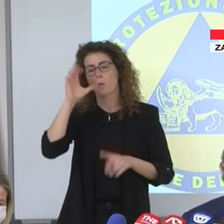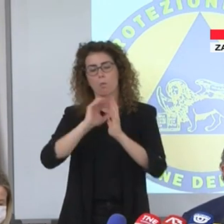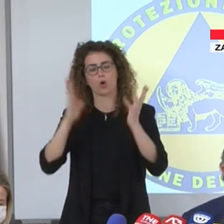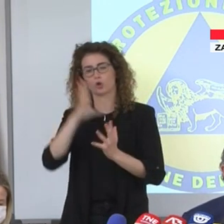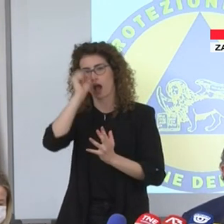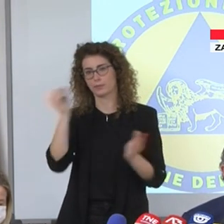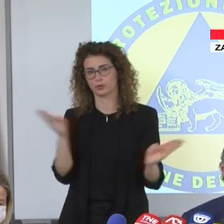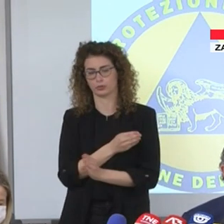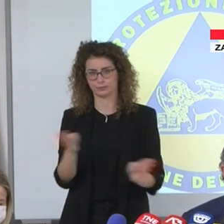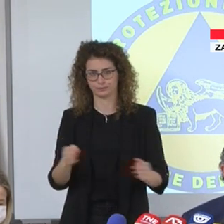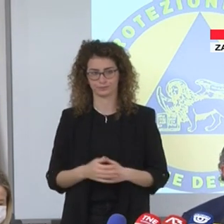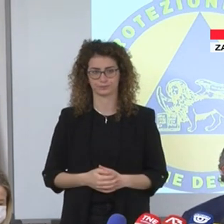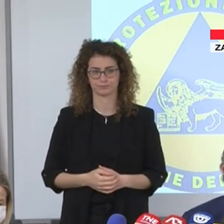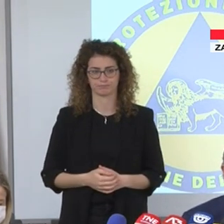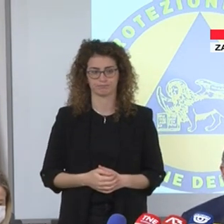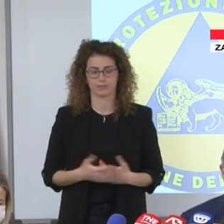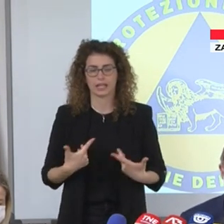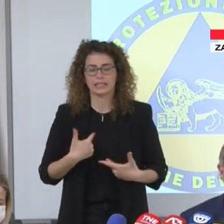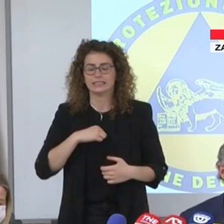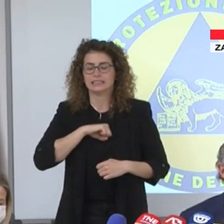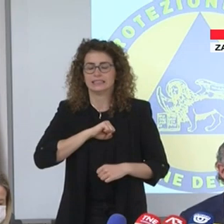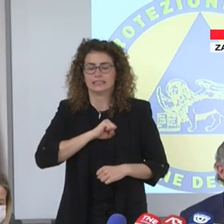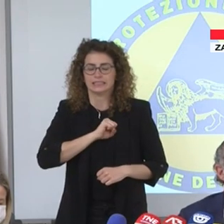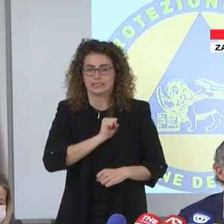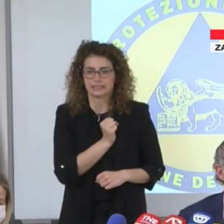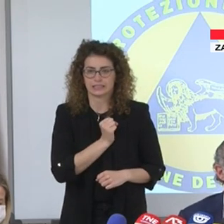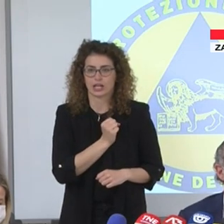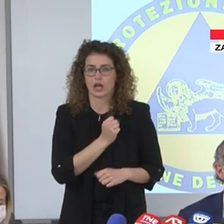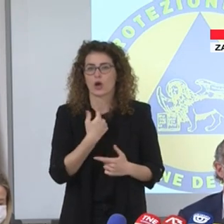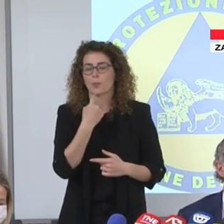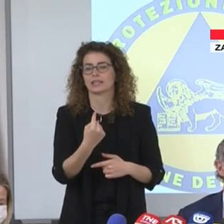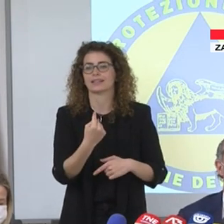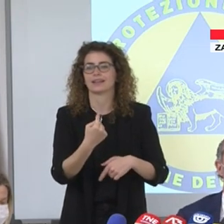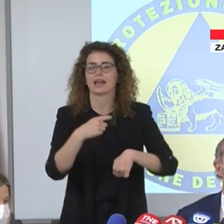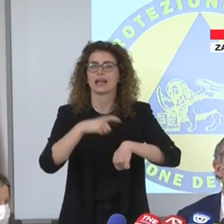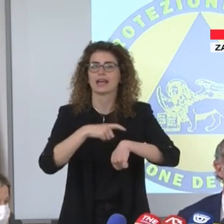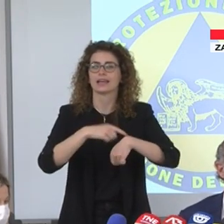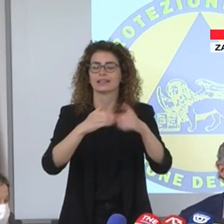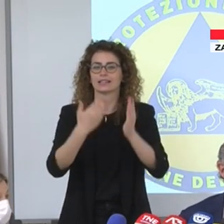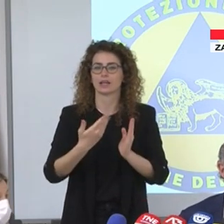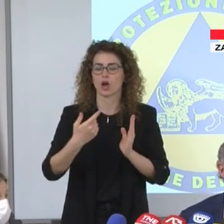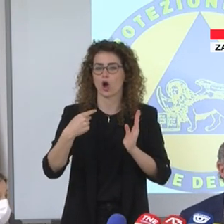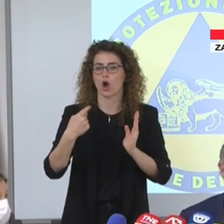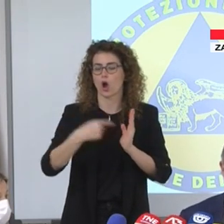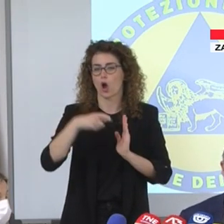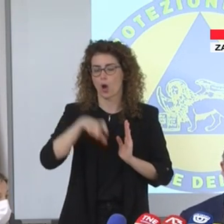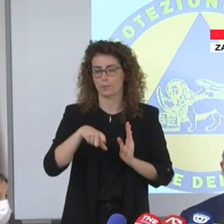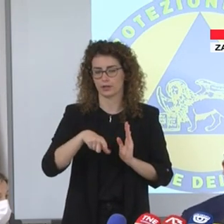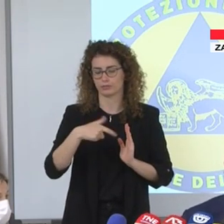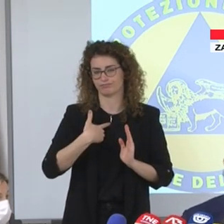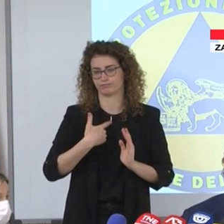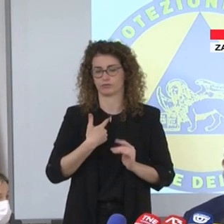mondo. A me spiace che ci sia, è come quel coprifuoco, no? Ormai è diventato ideologico. Allora, ci